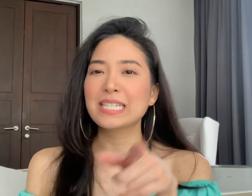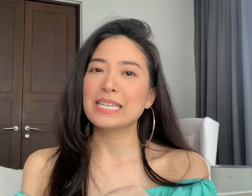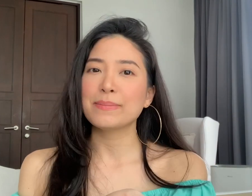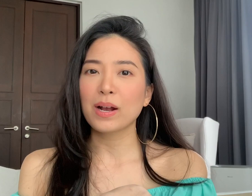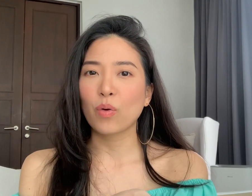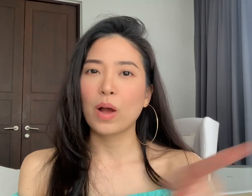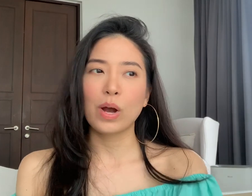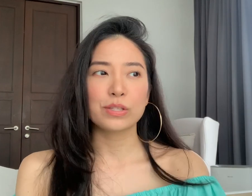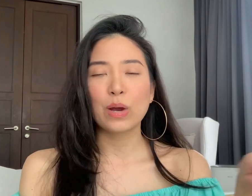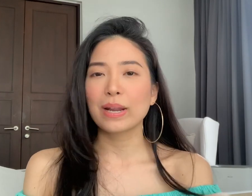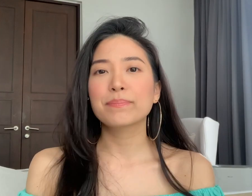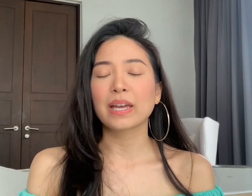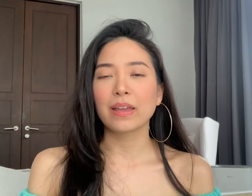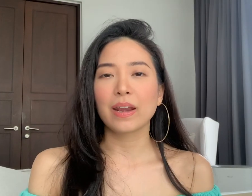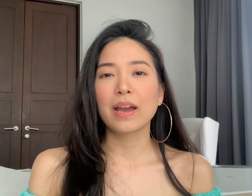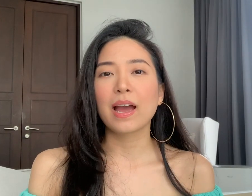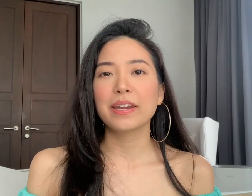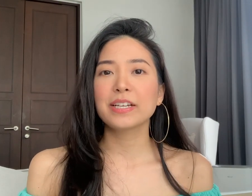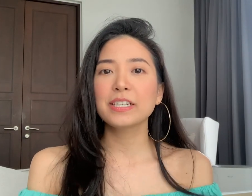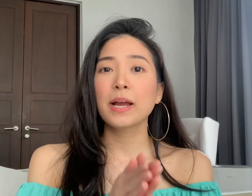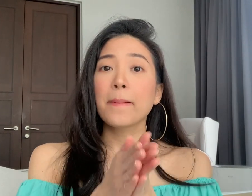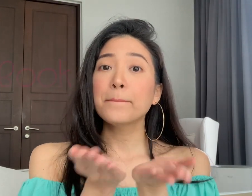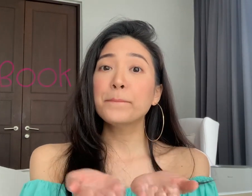inferiorี้มากกวาจะเอาเล่มไหน Danielook